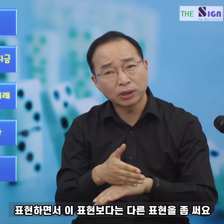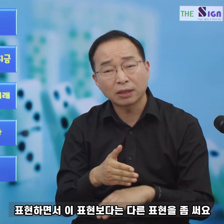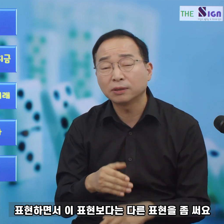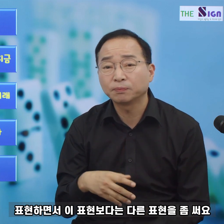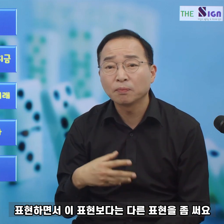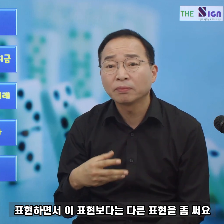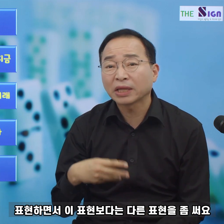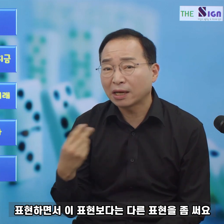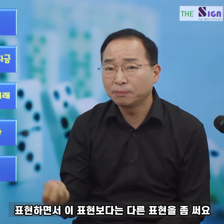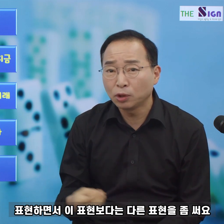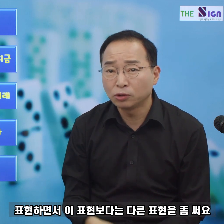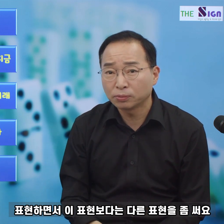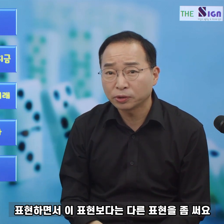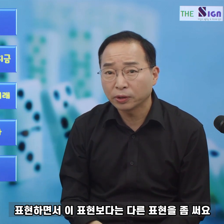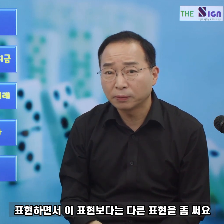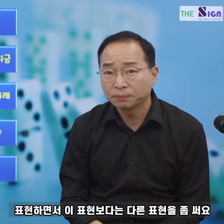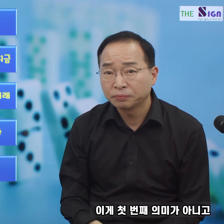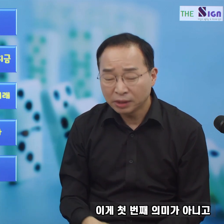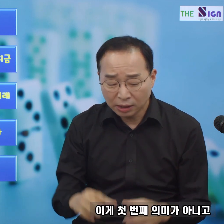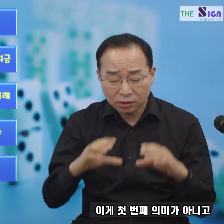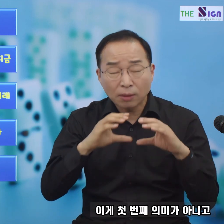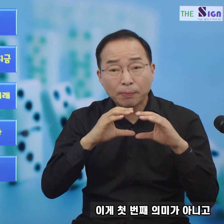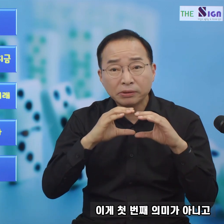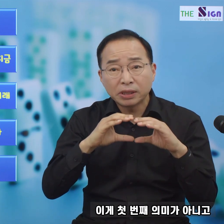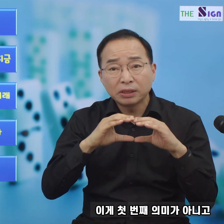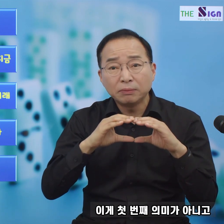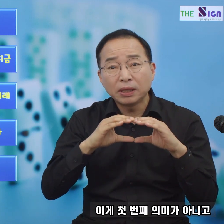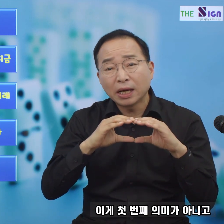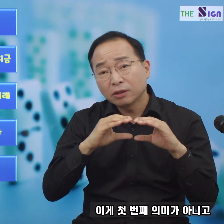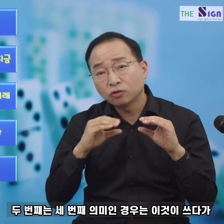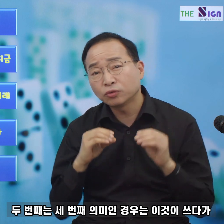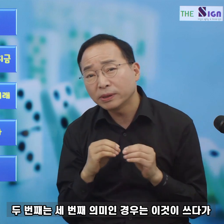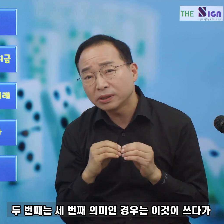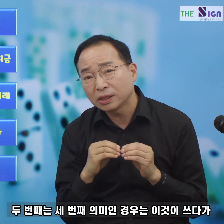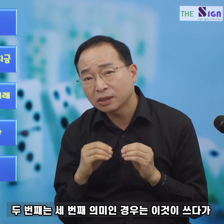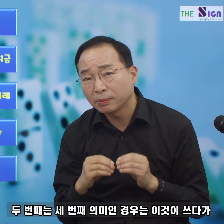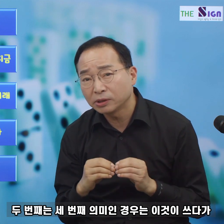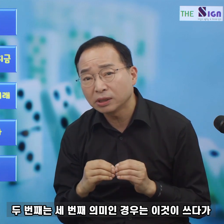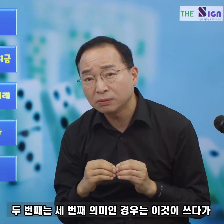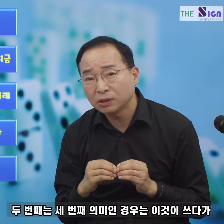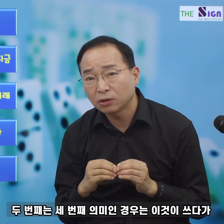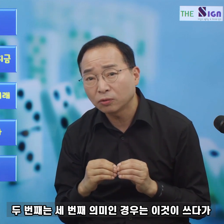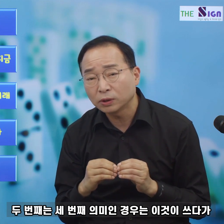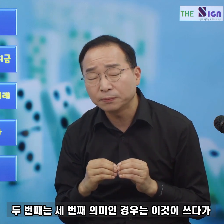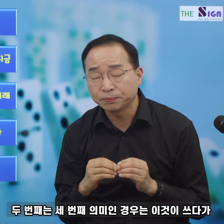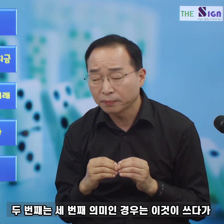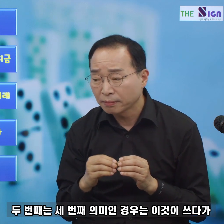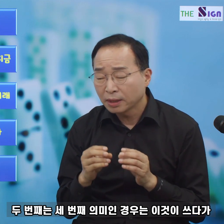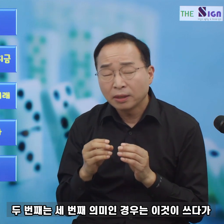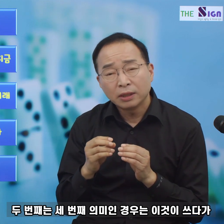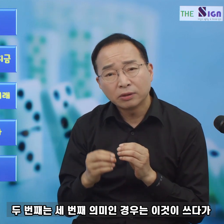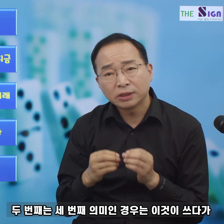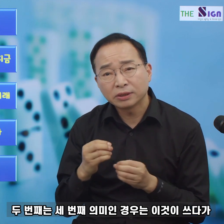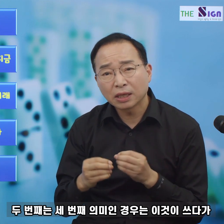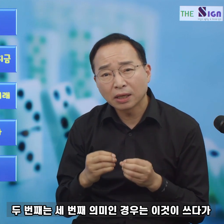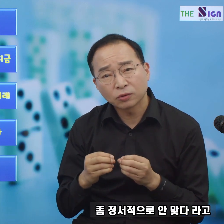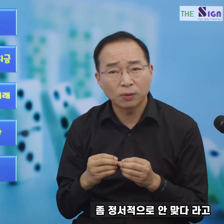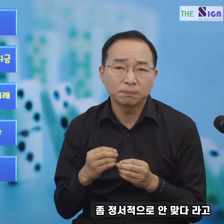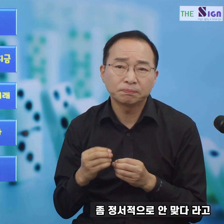표현보다는 다른 표현을 좀 써요. 이게 첫 번째 의미가 아니고 두 번째나 세 번째 의미인 경우는 이것이 쓰다가